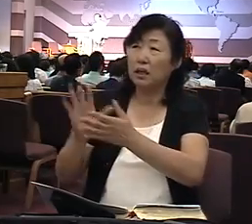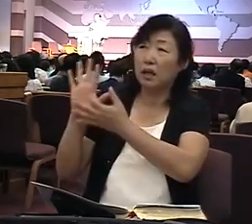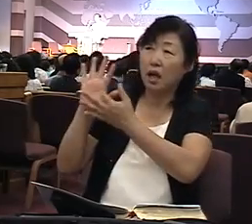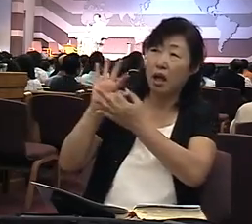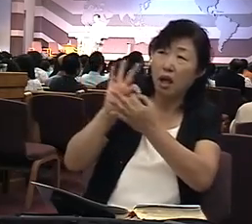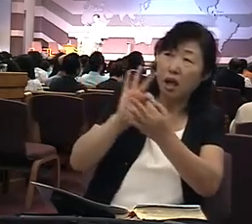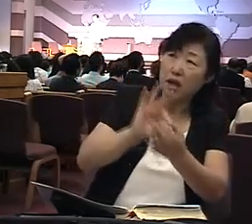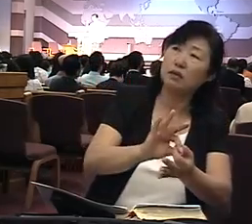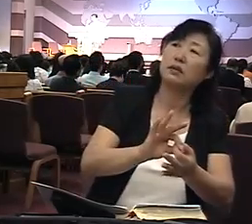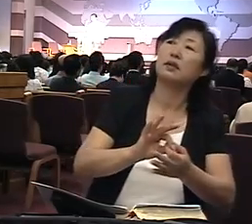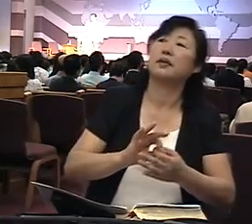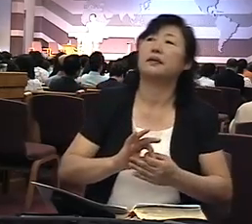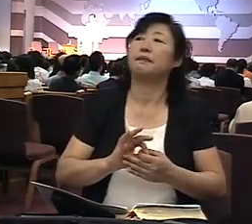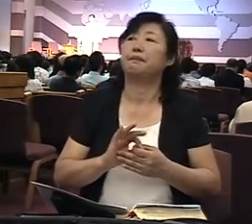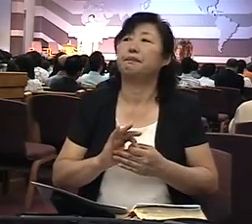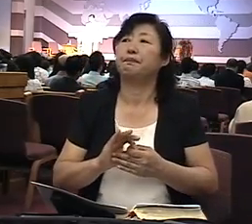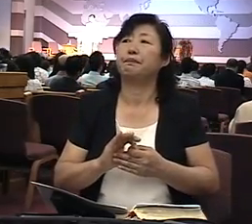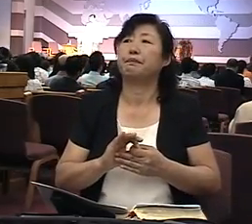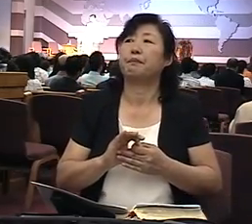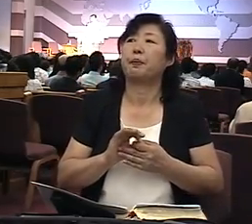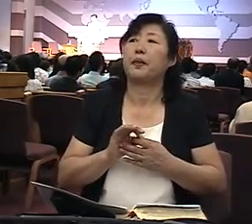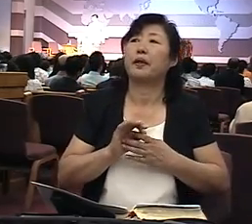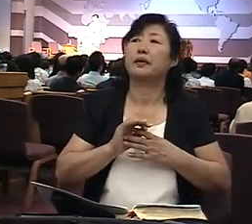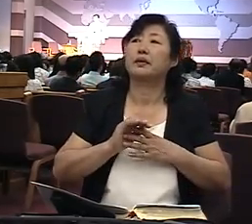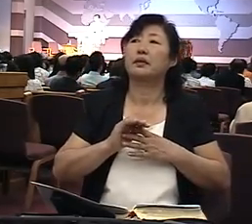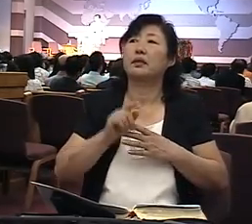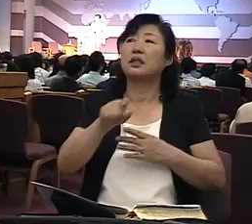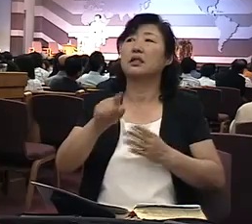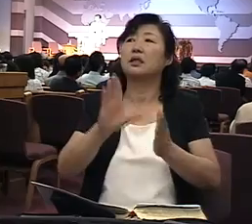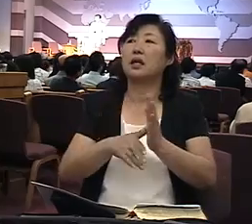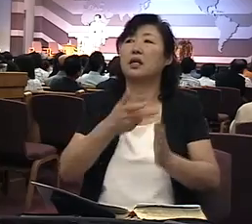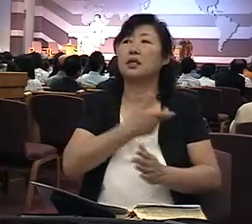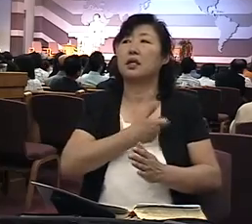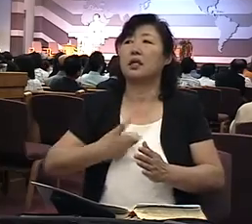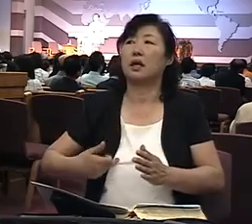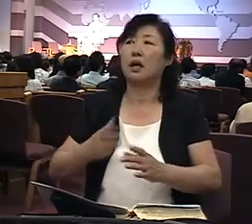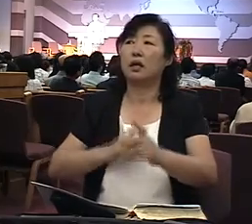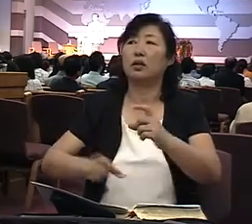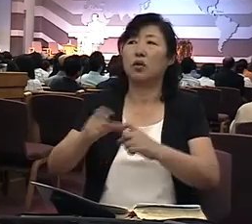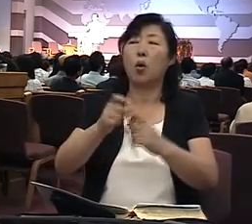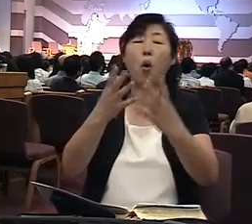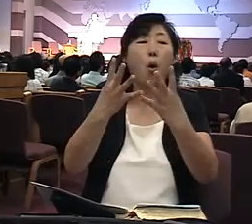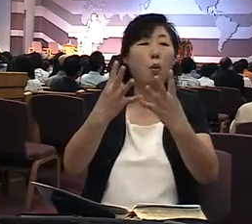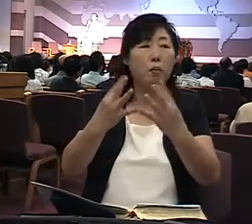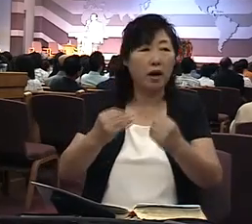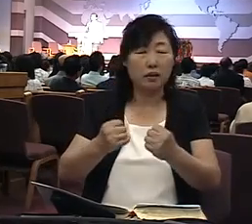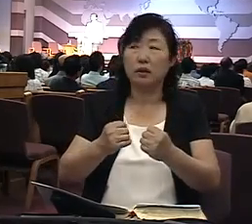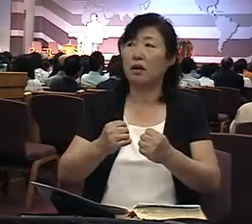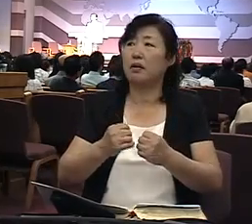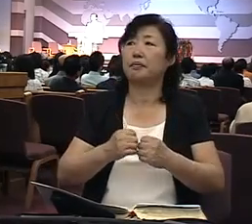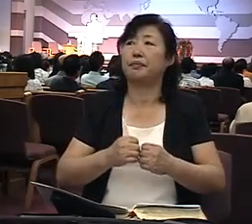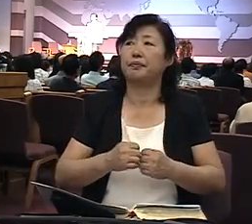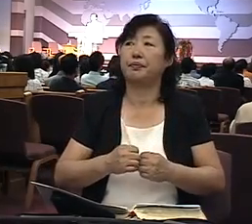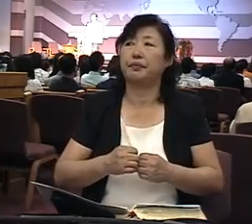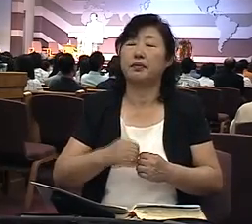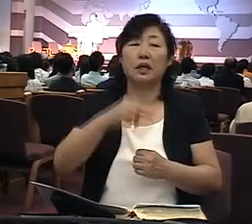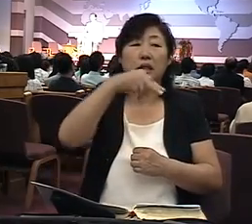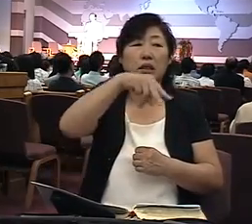있는 크리스천들에 대하여 이런 말씀을 하십니다. 그때의 제자가 더 많아졌는데